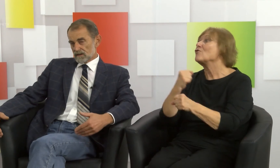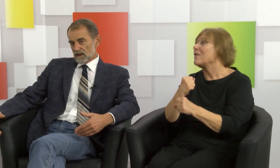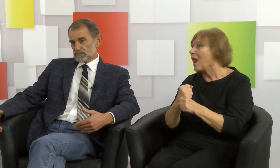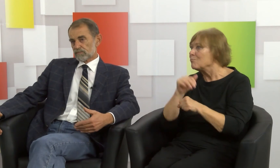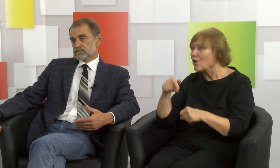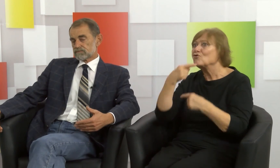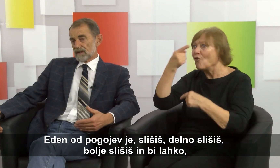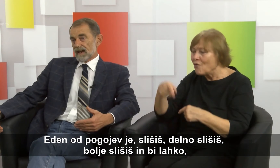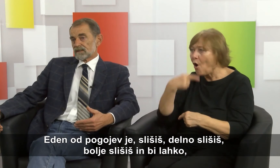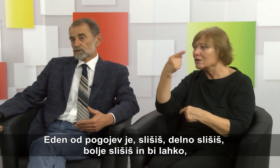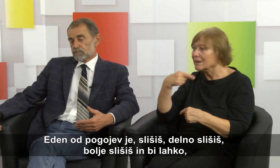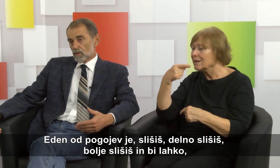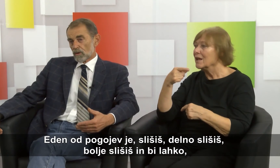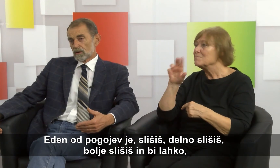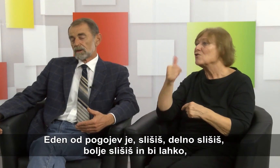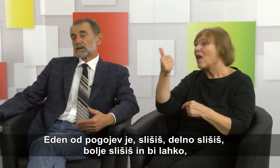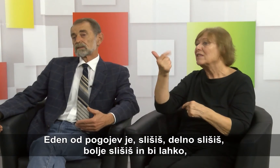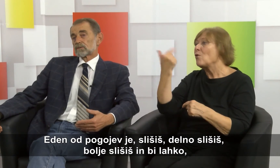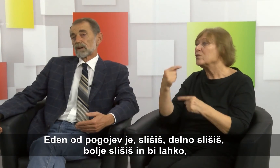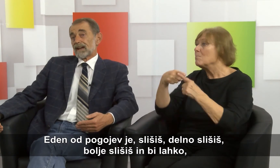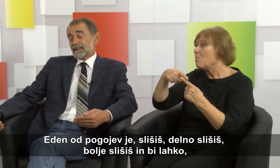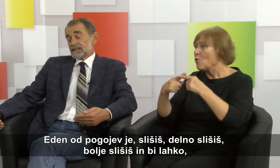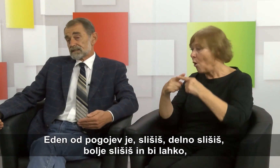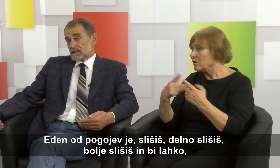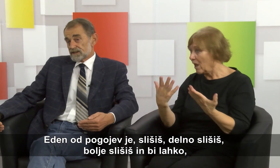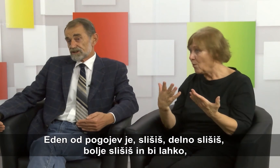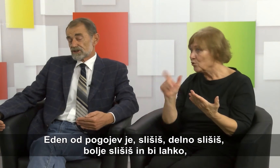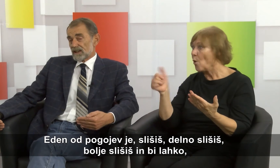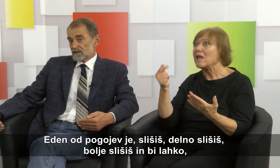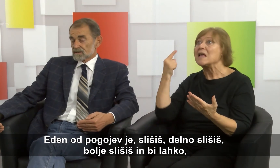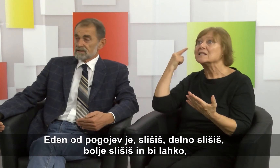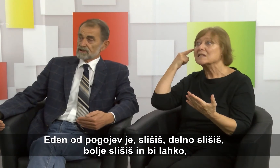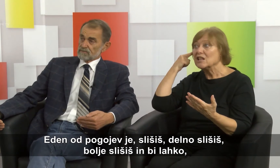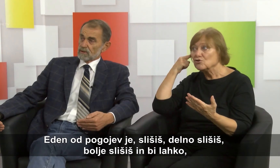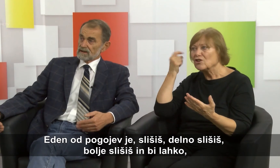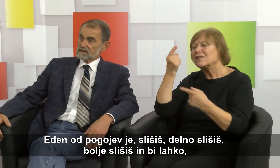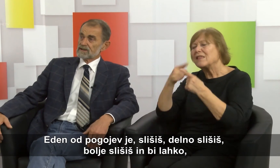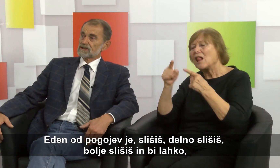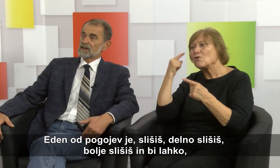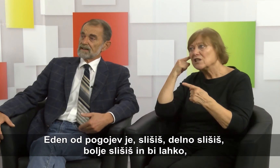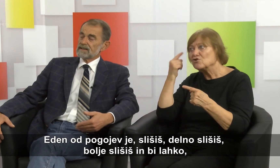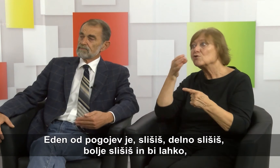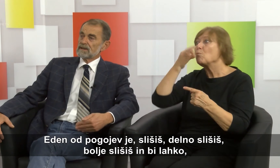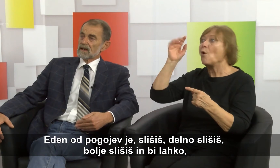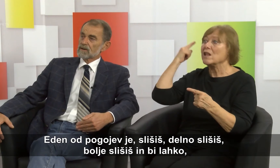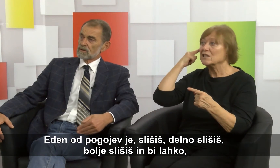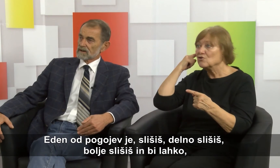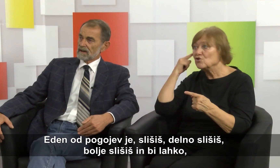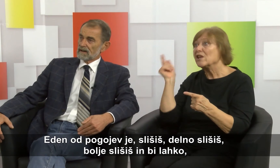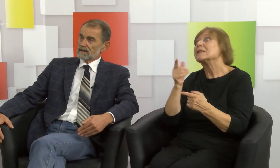Imaš en od pogojev, to je, slišiš, delno slišiš, bolje slišiš in bi lahko. Ne.